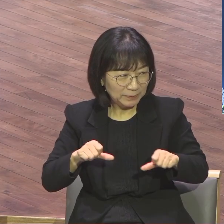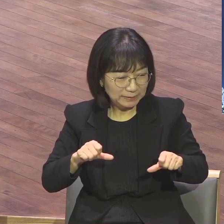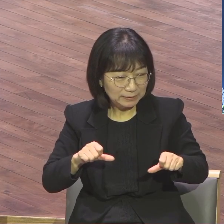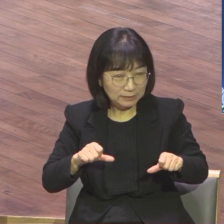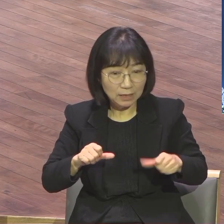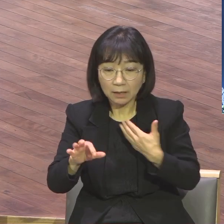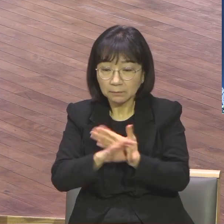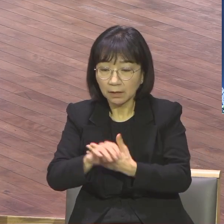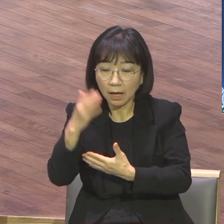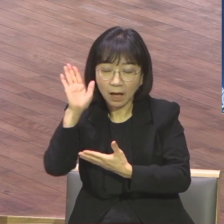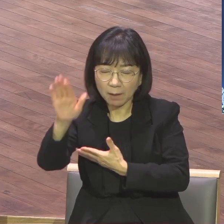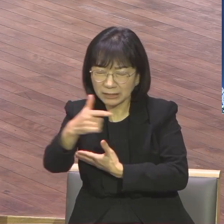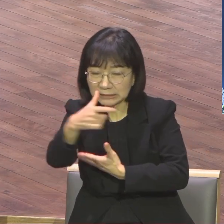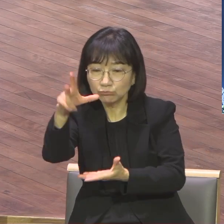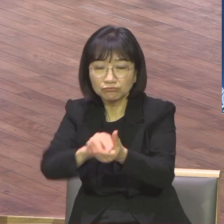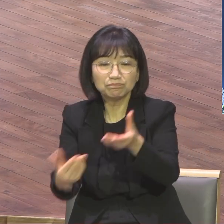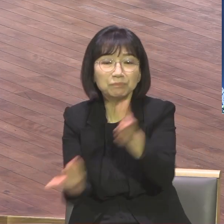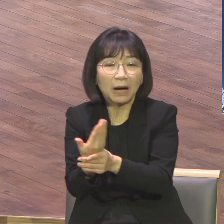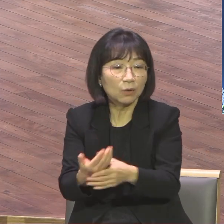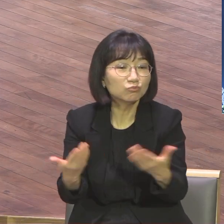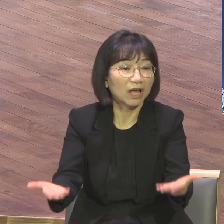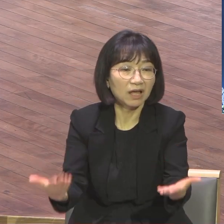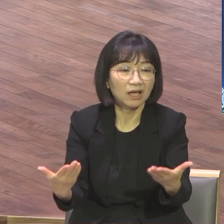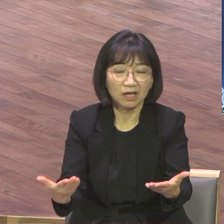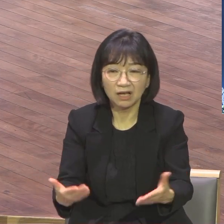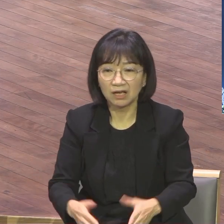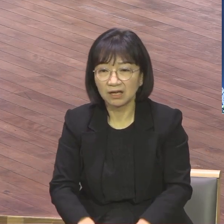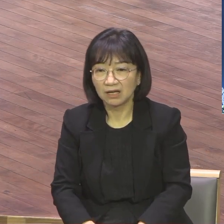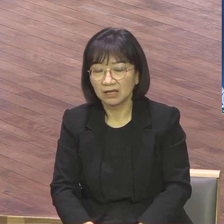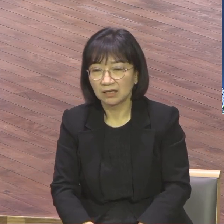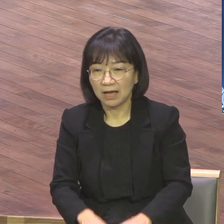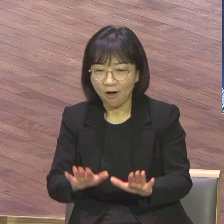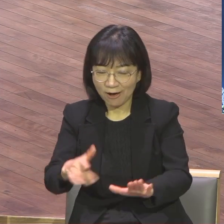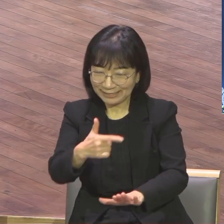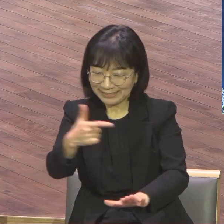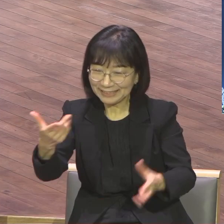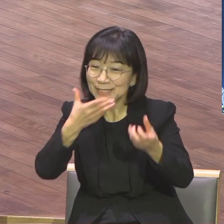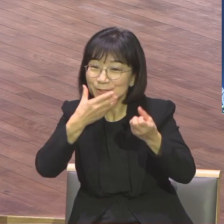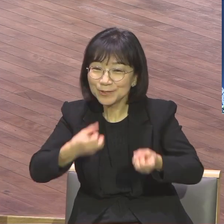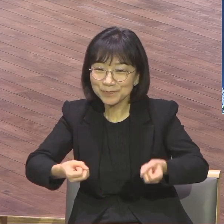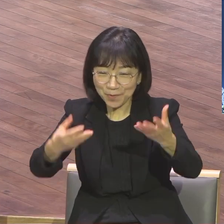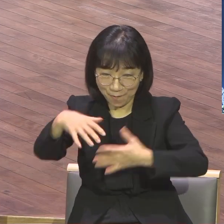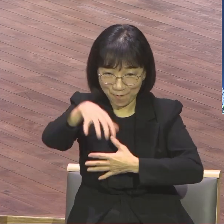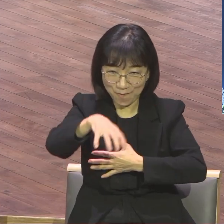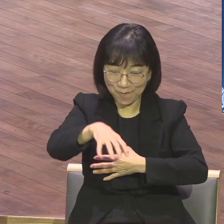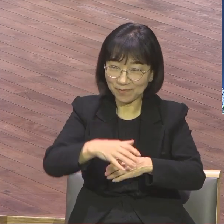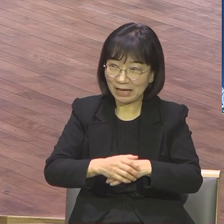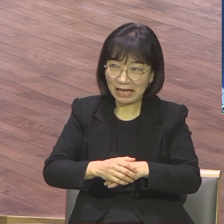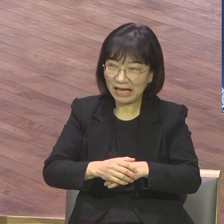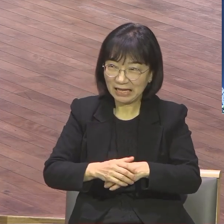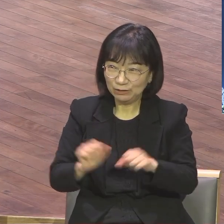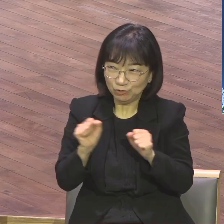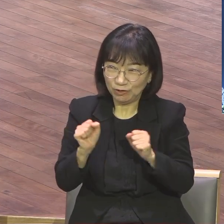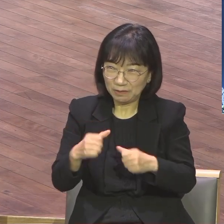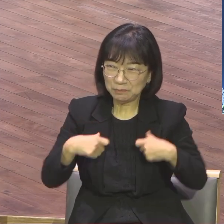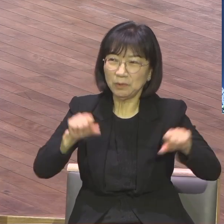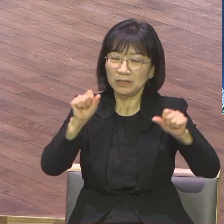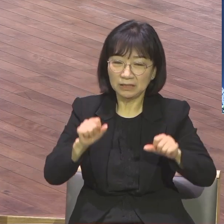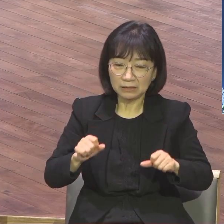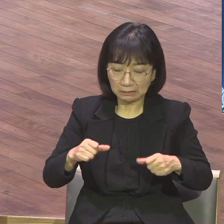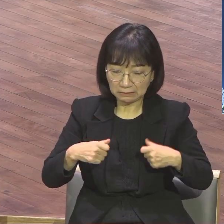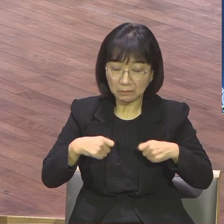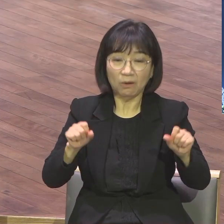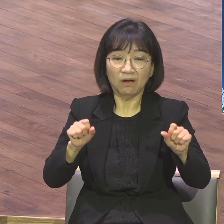하나님께 드릴 최고의 영광이 예배를 최고의 축복 현장을 가볍게 쉽게 포기한다. 그런 사람